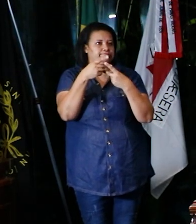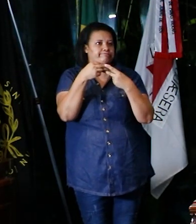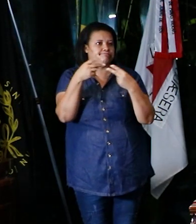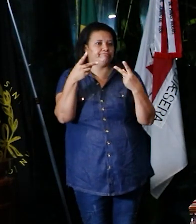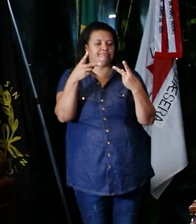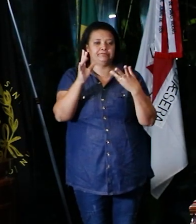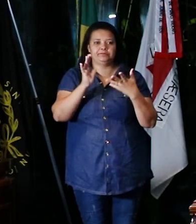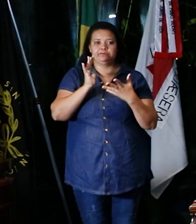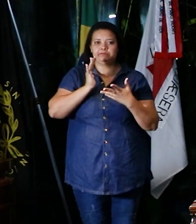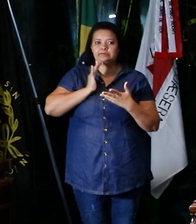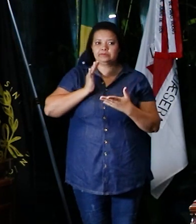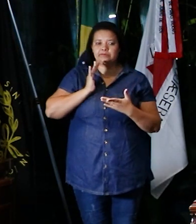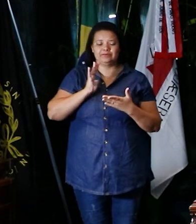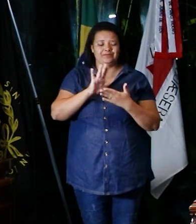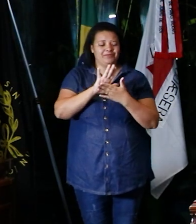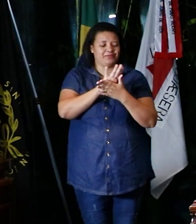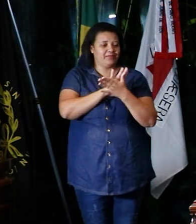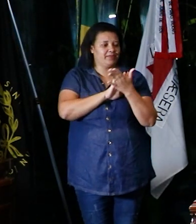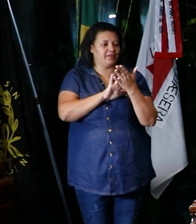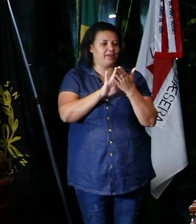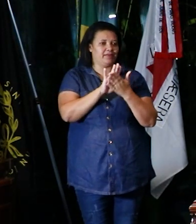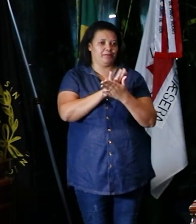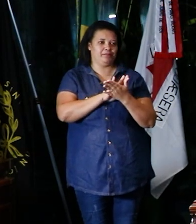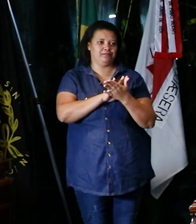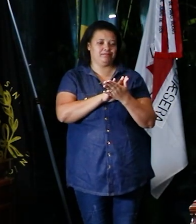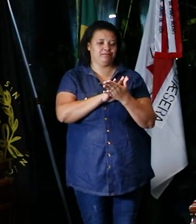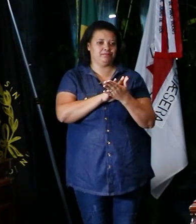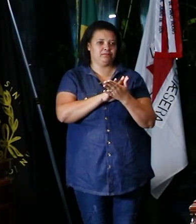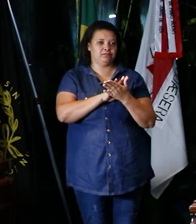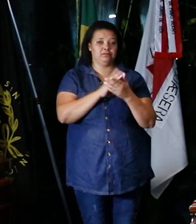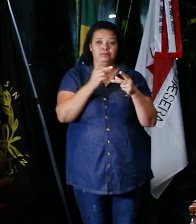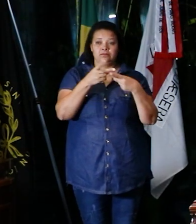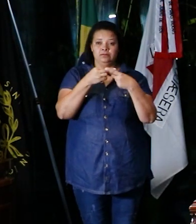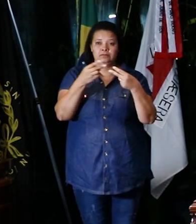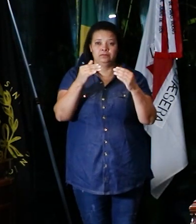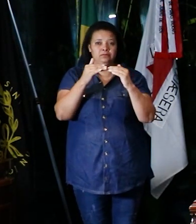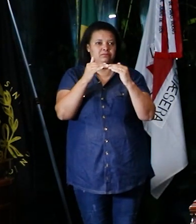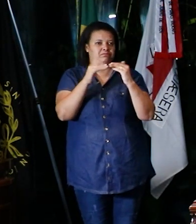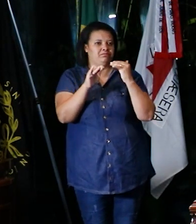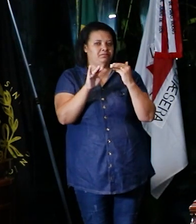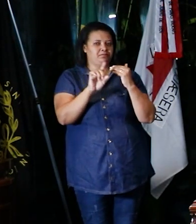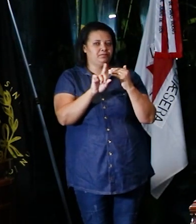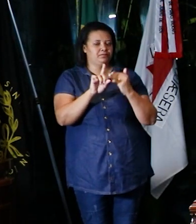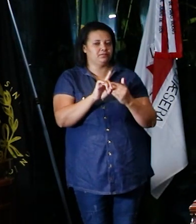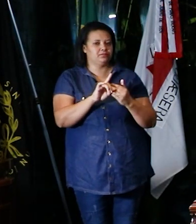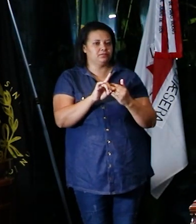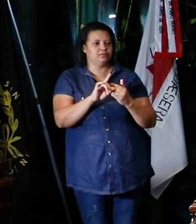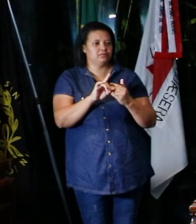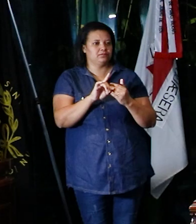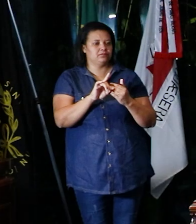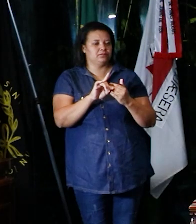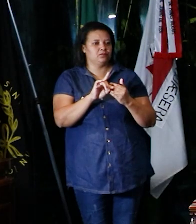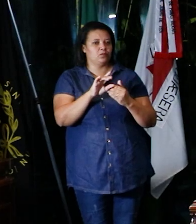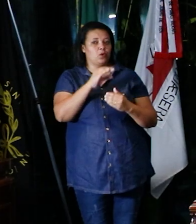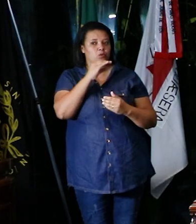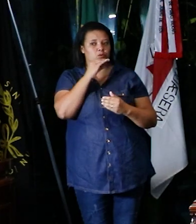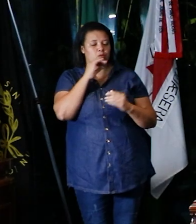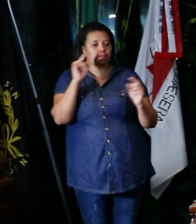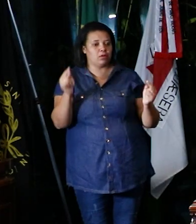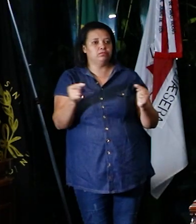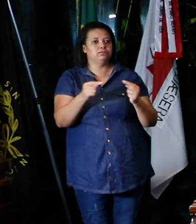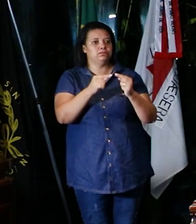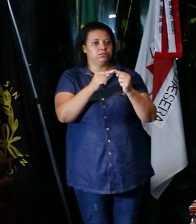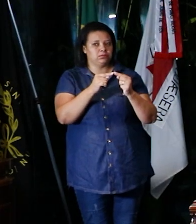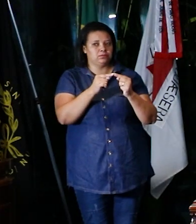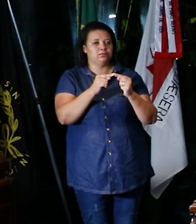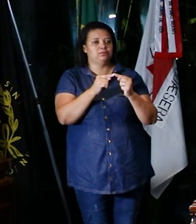não tem nada a ver com o que está por aí. Não, ele tem tudo a ver com o que está por aí